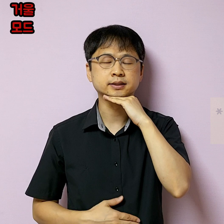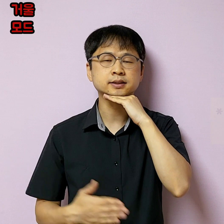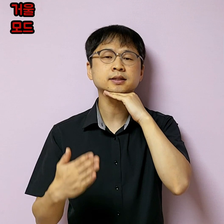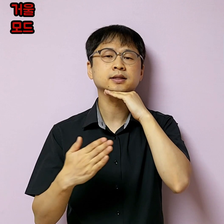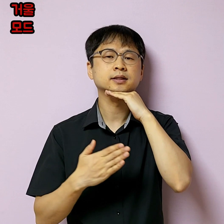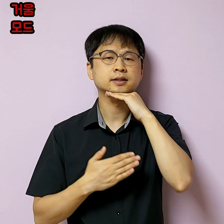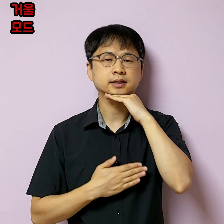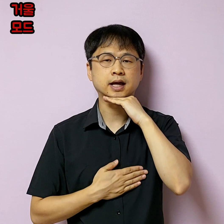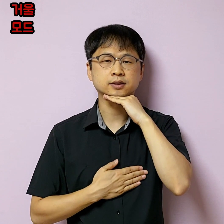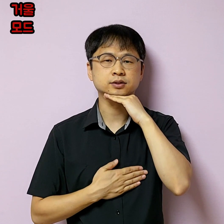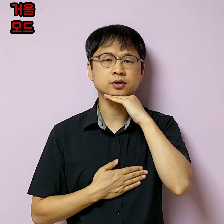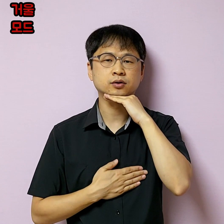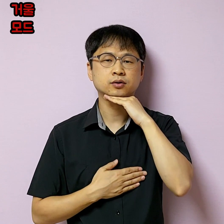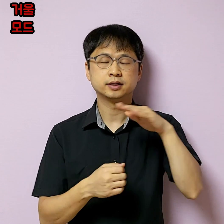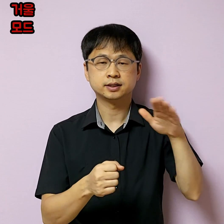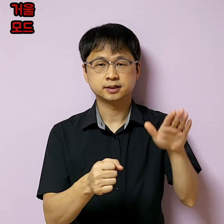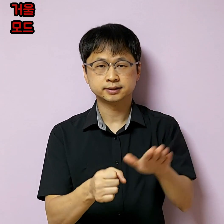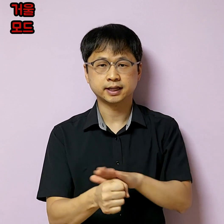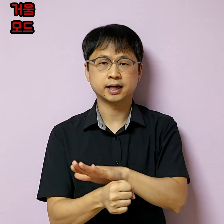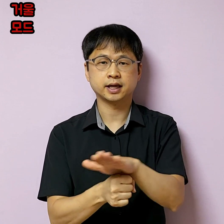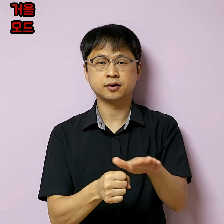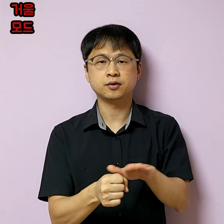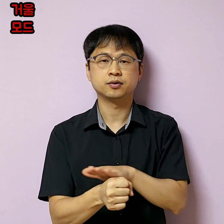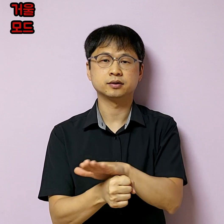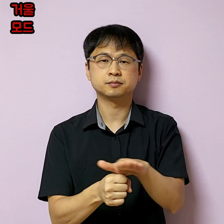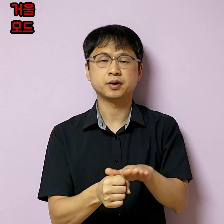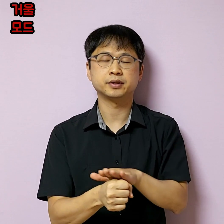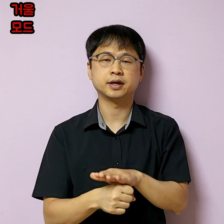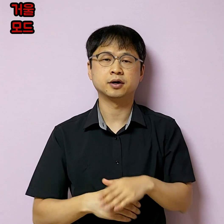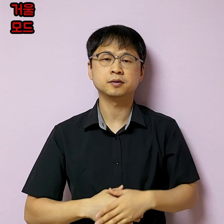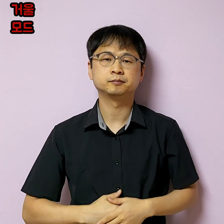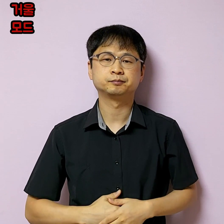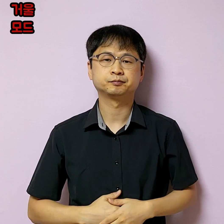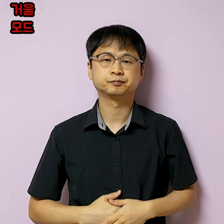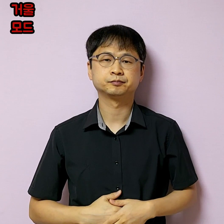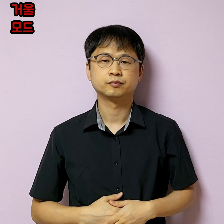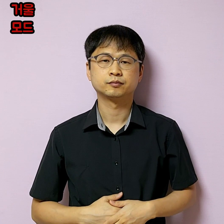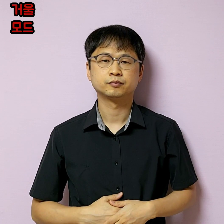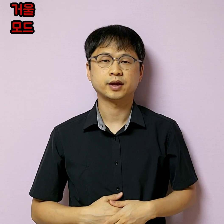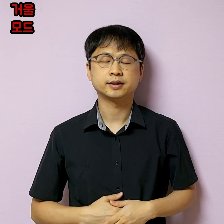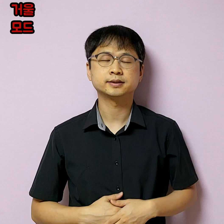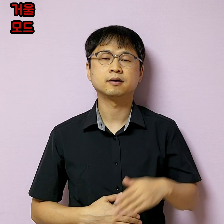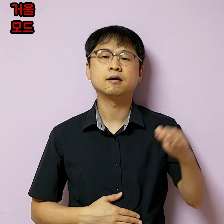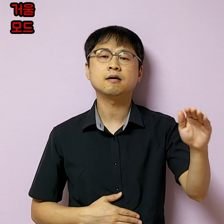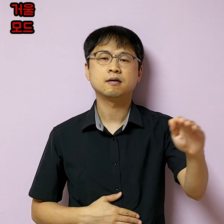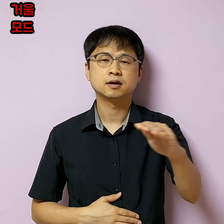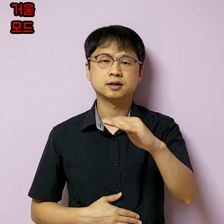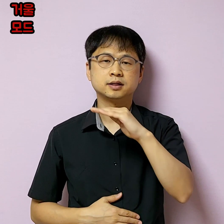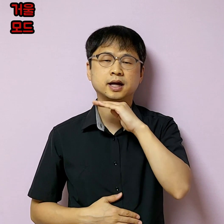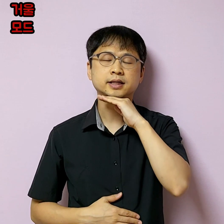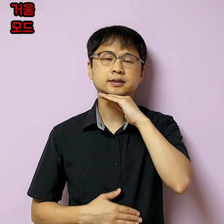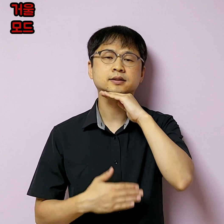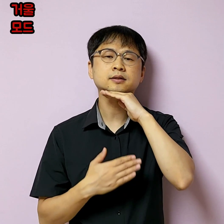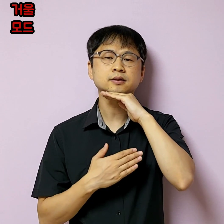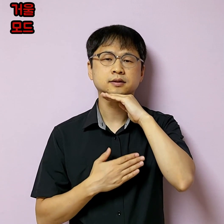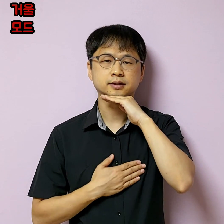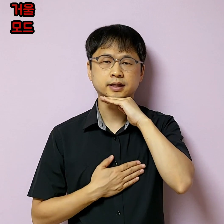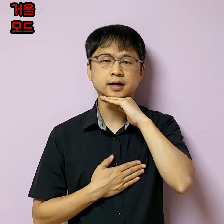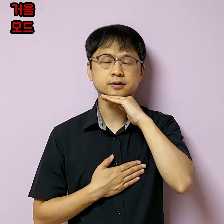기다리는 나를요 사랑해요 이거는 배웠네요. 네, 그래서 기다리는